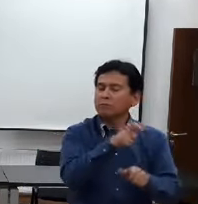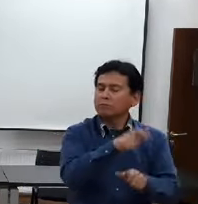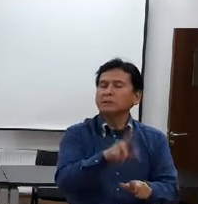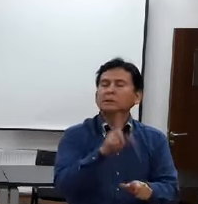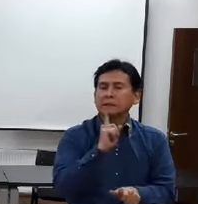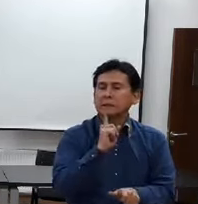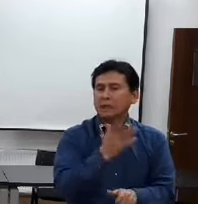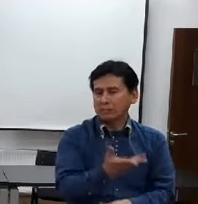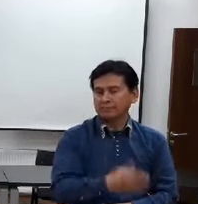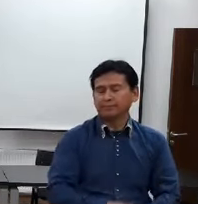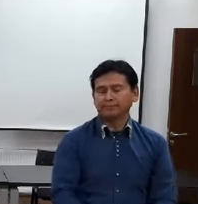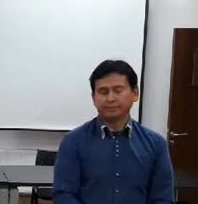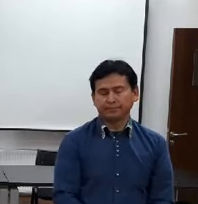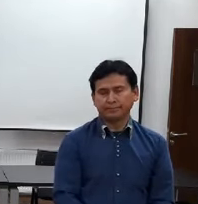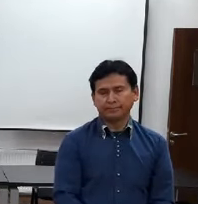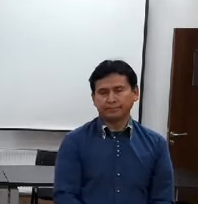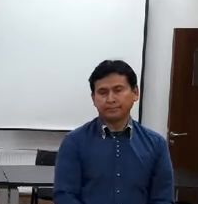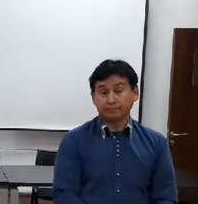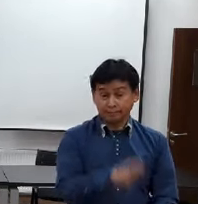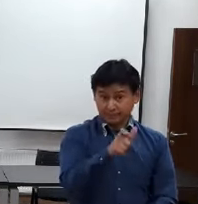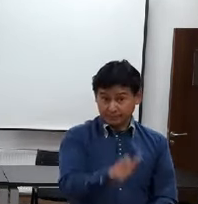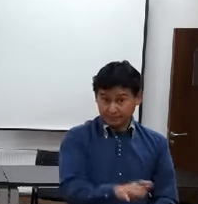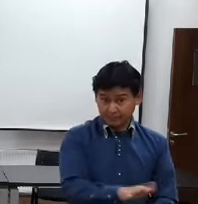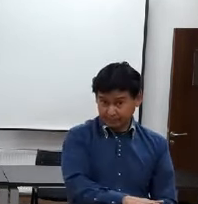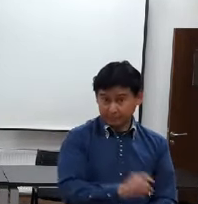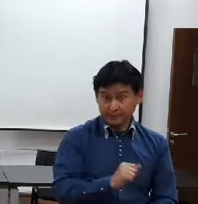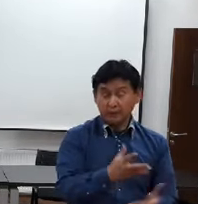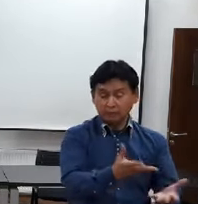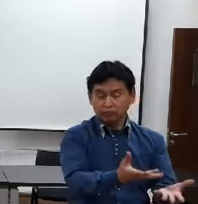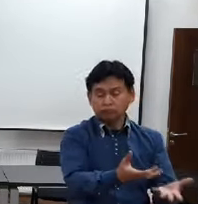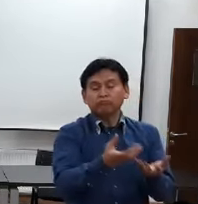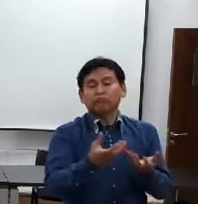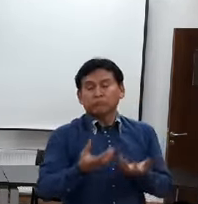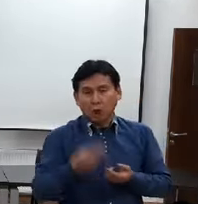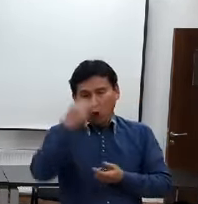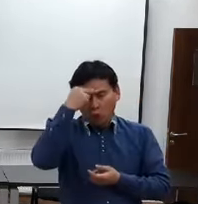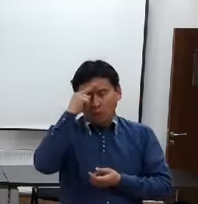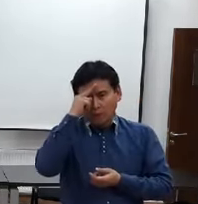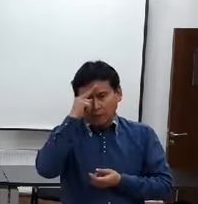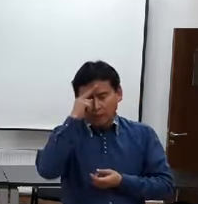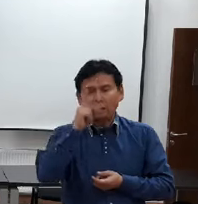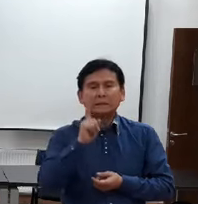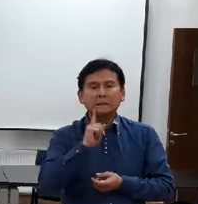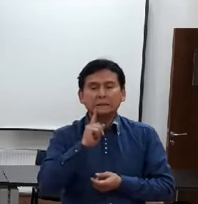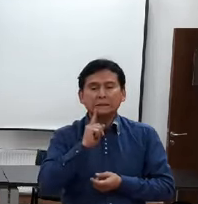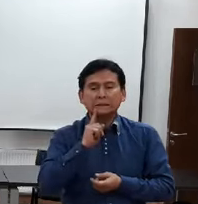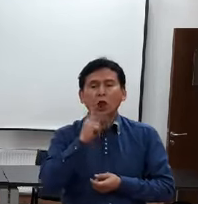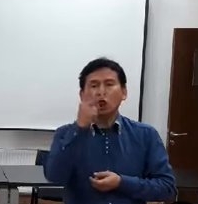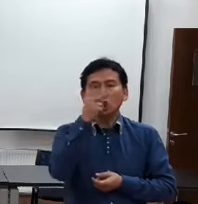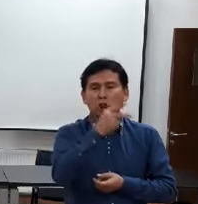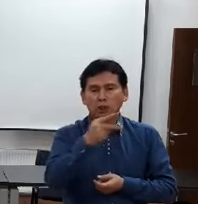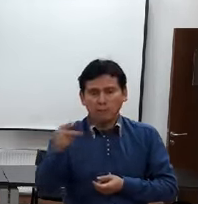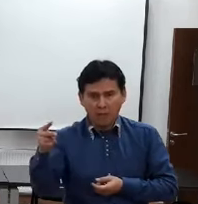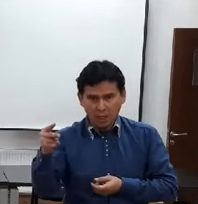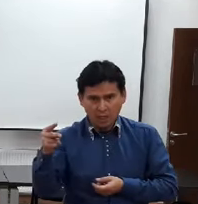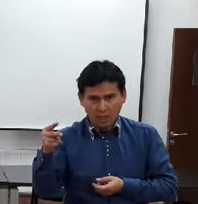tener esta paciente va a ser recibida en el hospital y se va a mantener las dos semanas